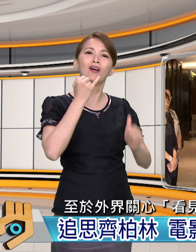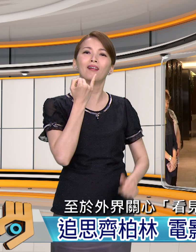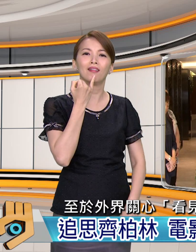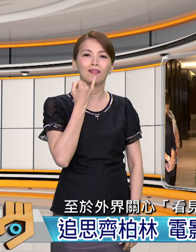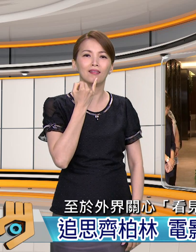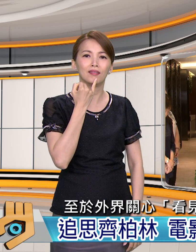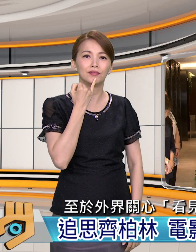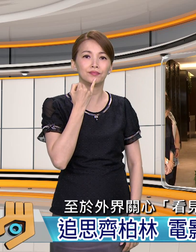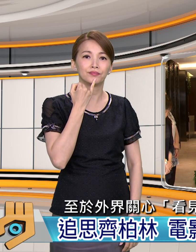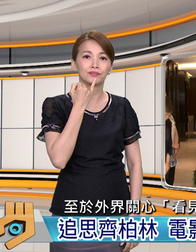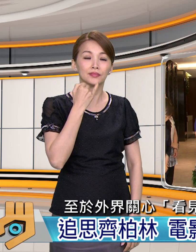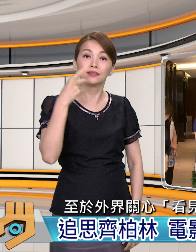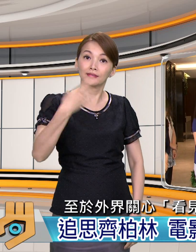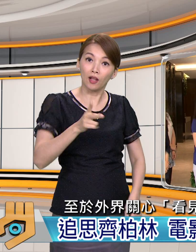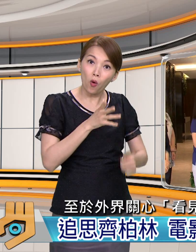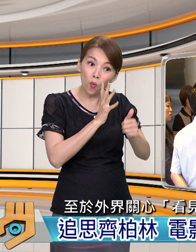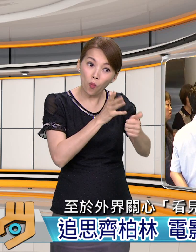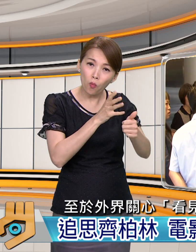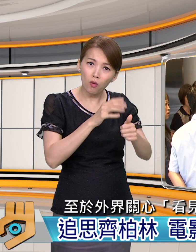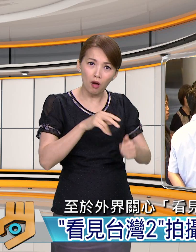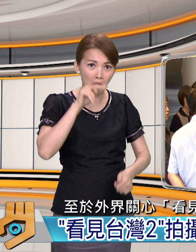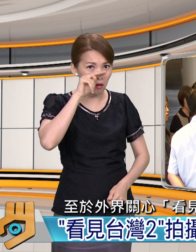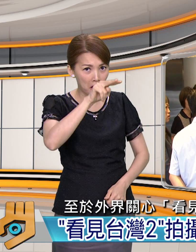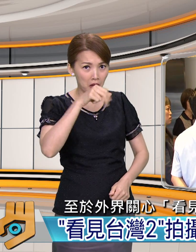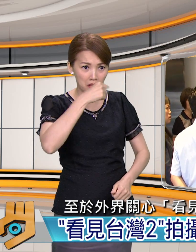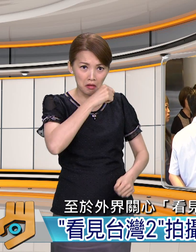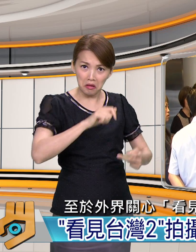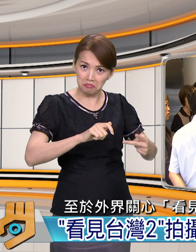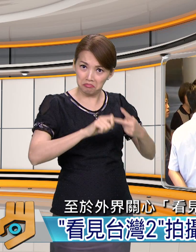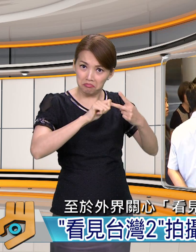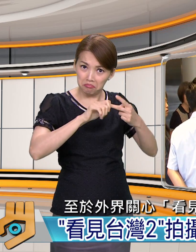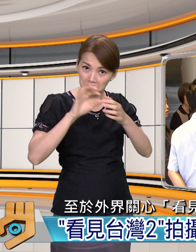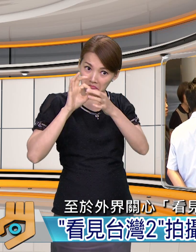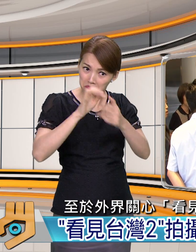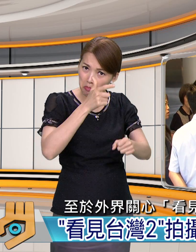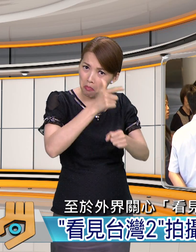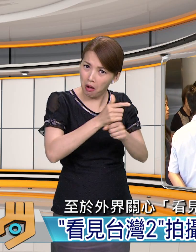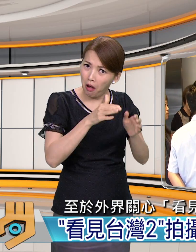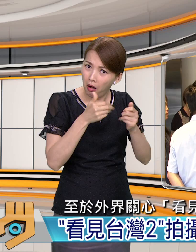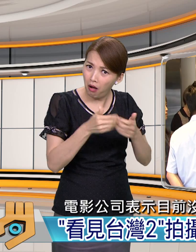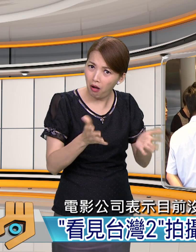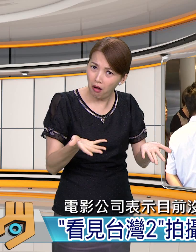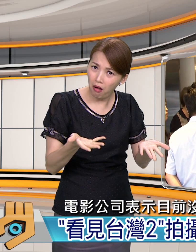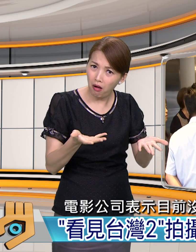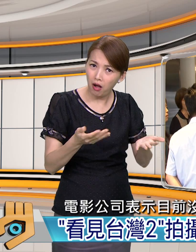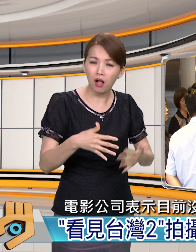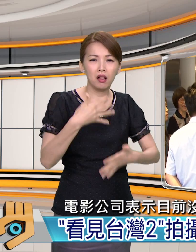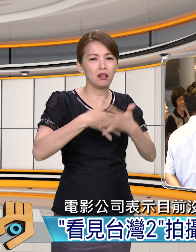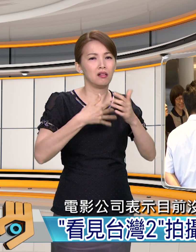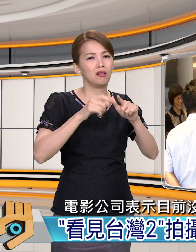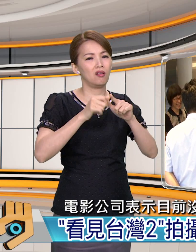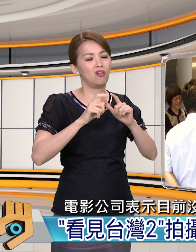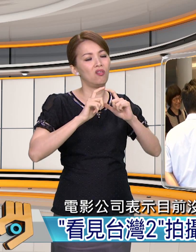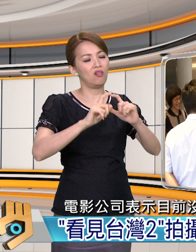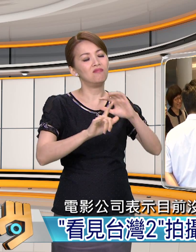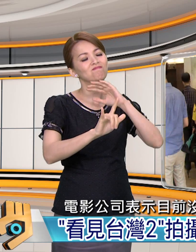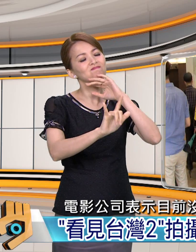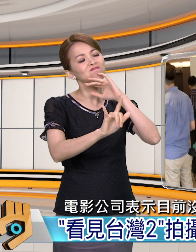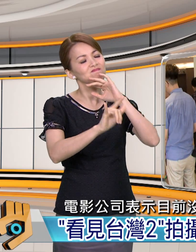外界关心《看见台湾二》的拍摄规划，电影公司表示，目前